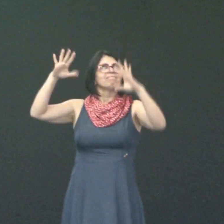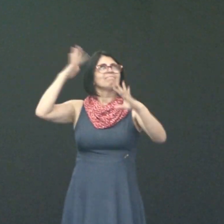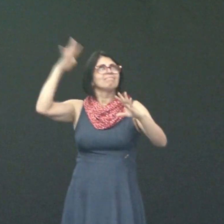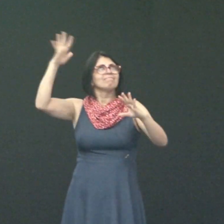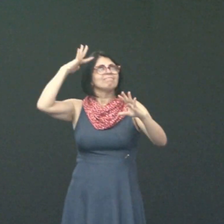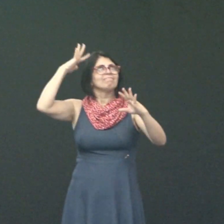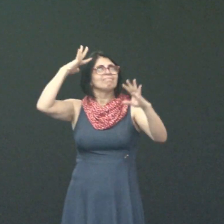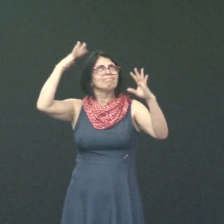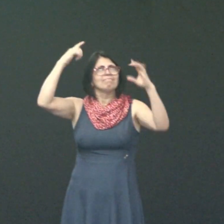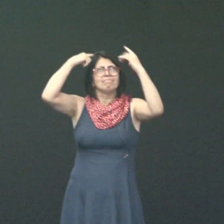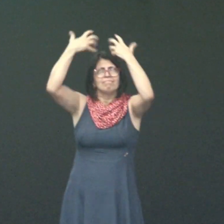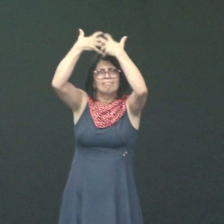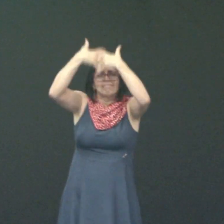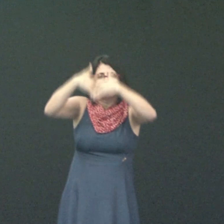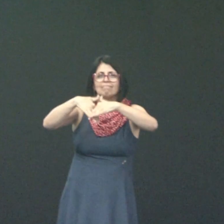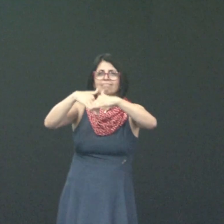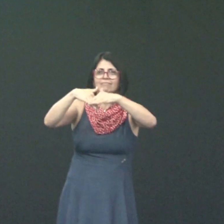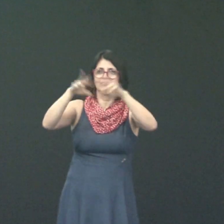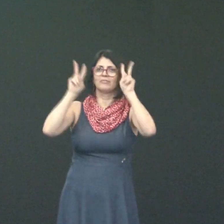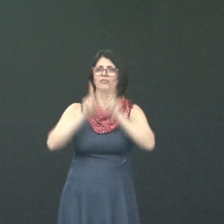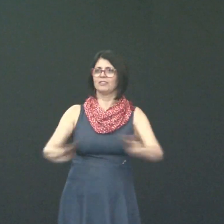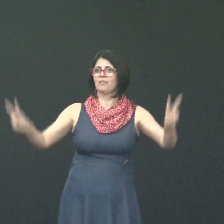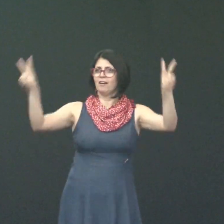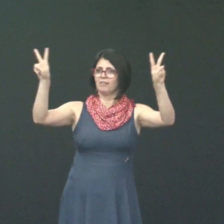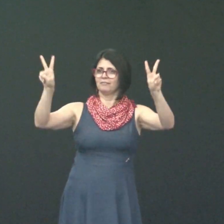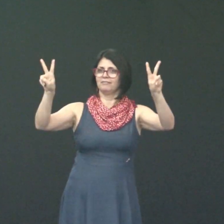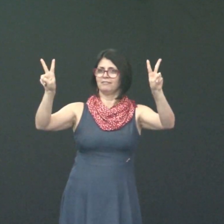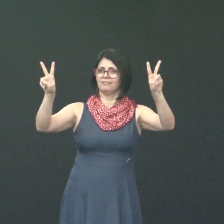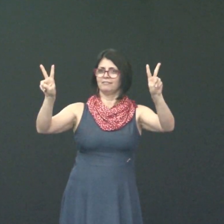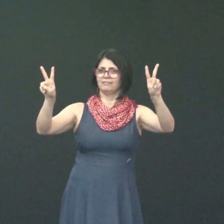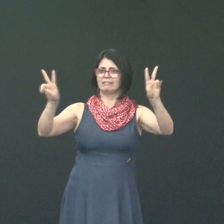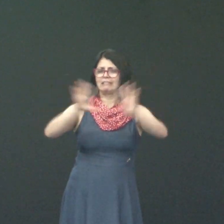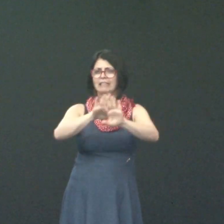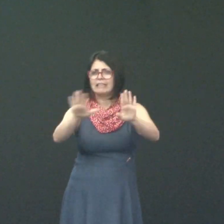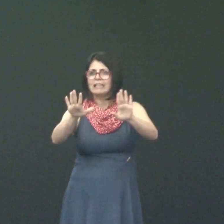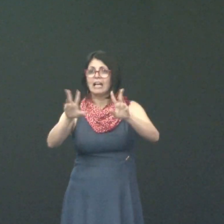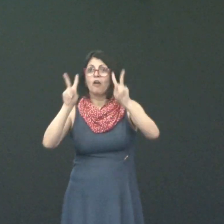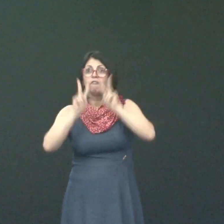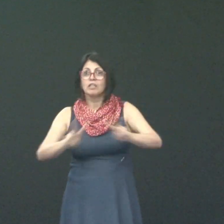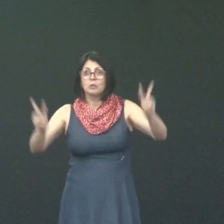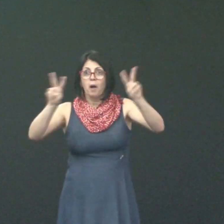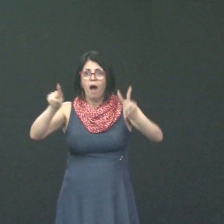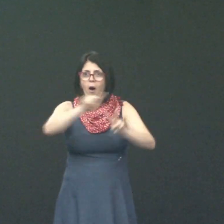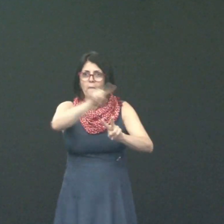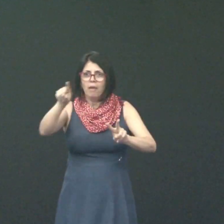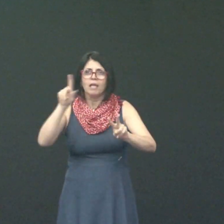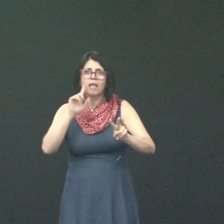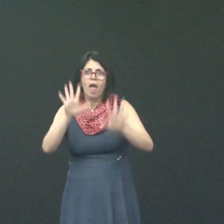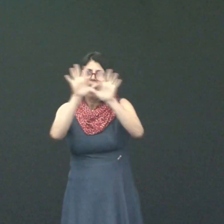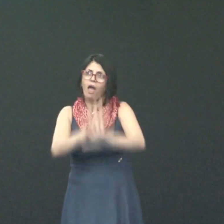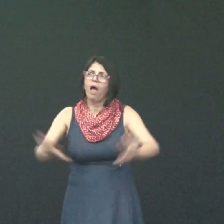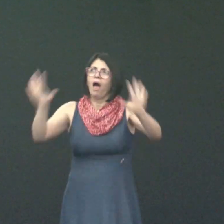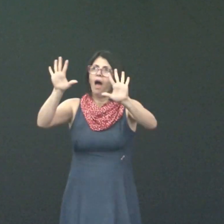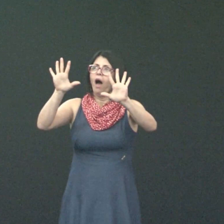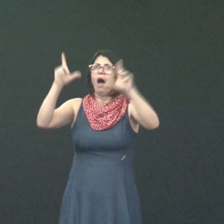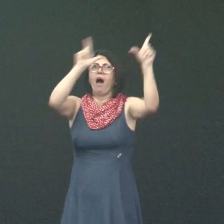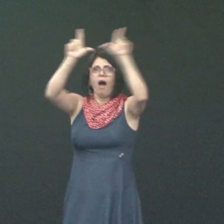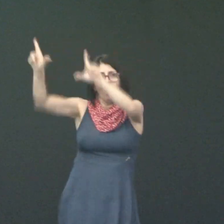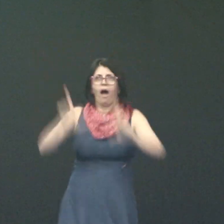o surdo, ele tem o seu campo de visão ampliado, até mesmo na questão do seu pensamento. A língua